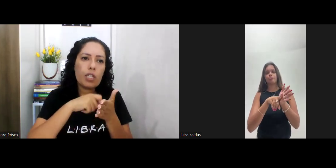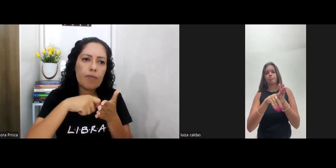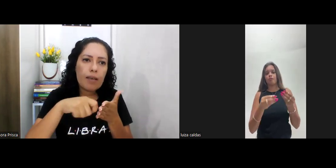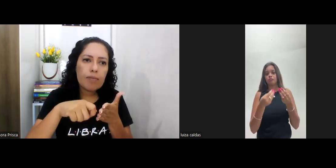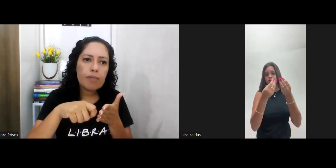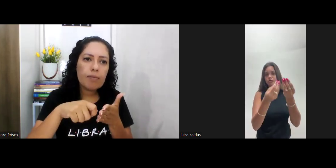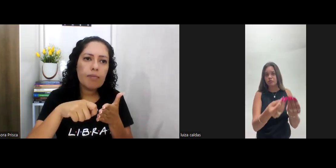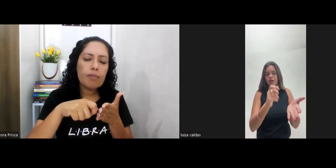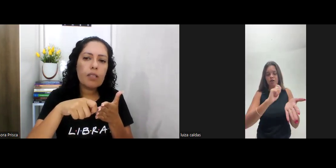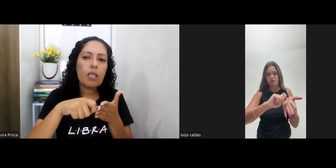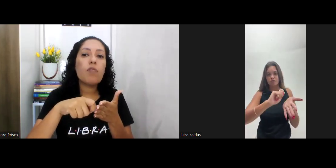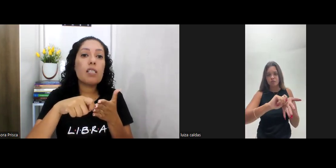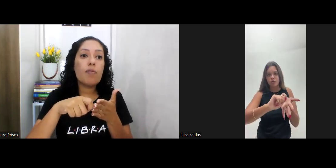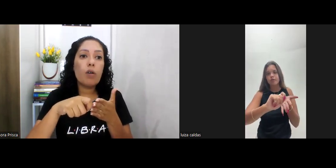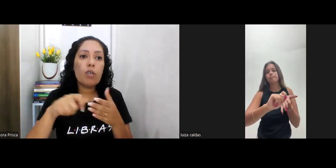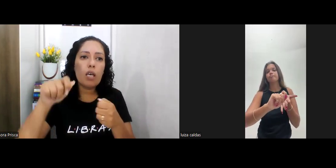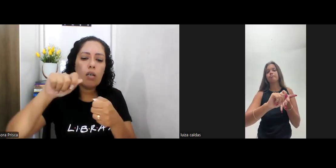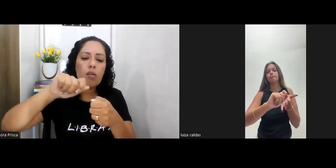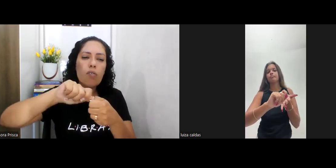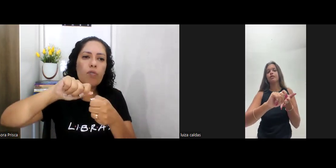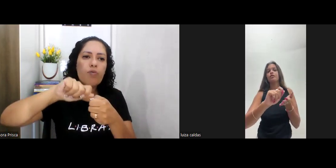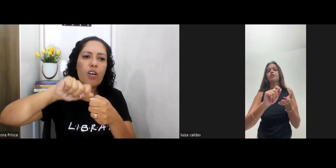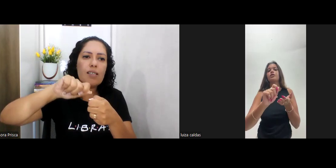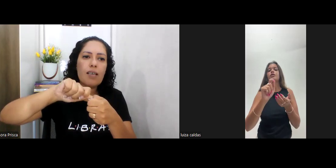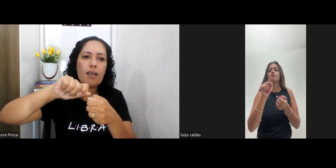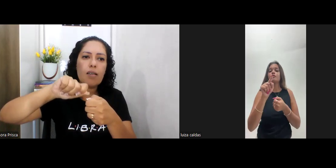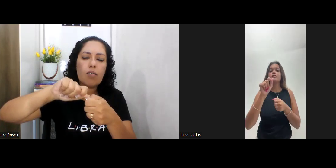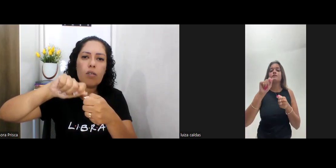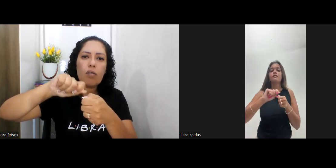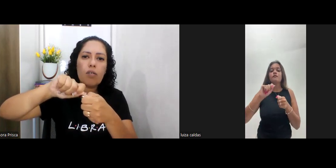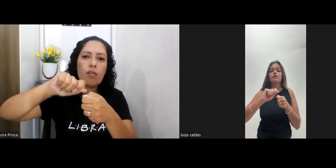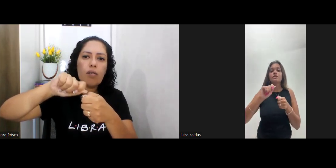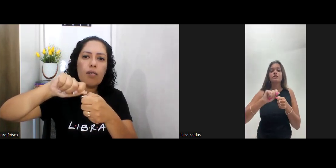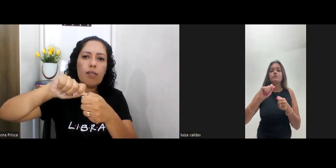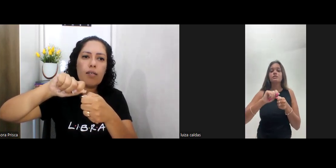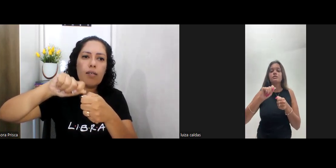Eu vou escrever. E você vai o quê? Fazer.